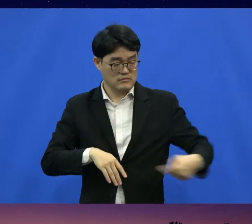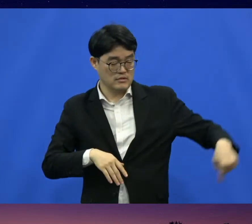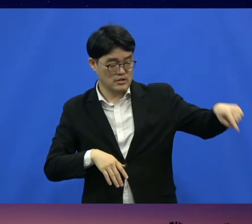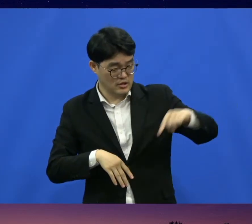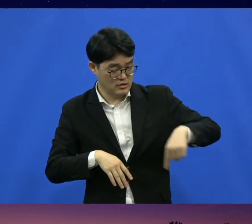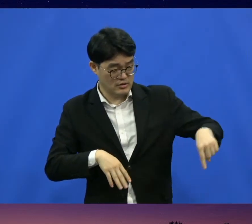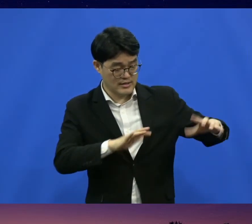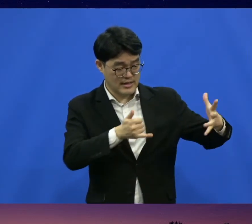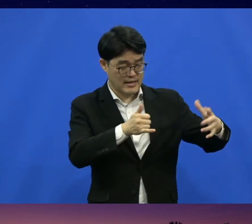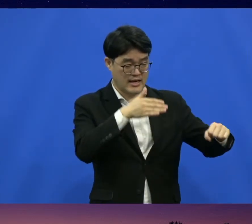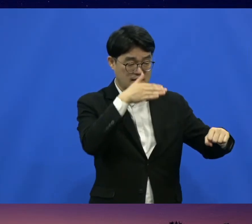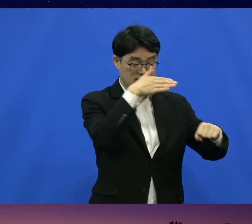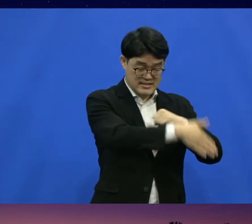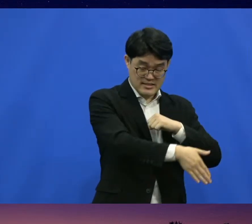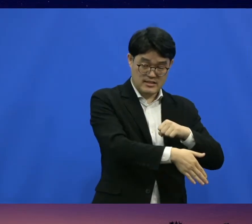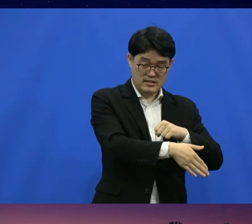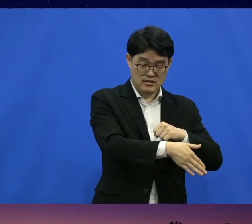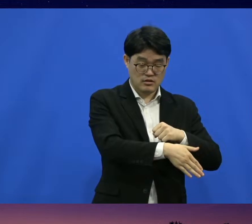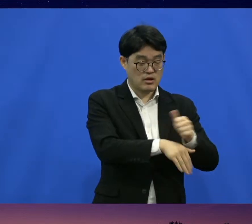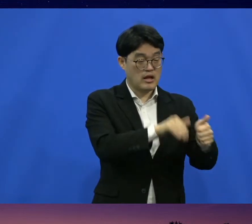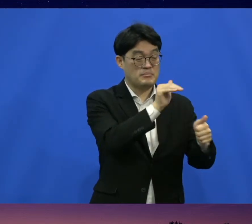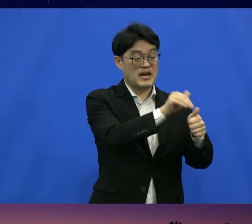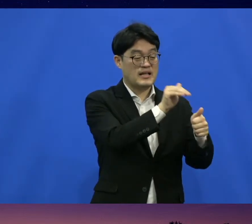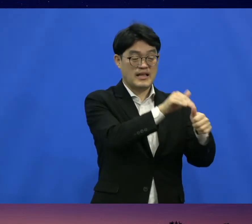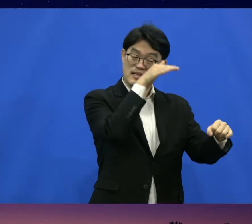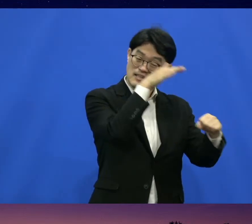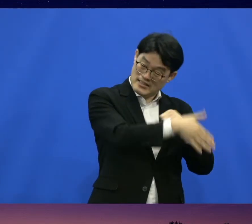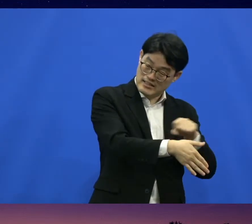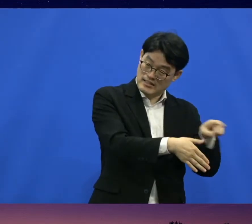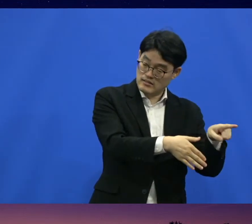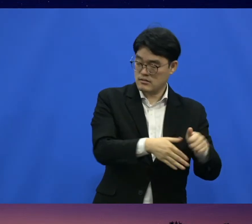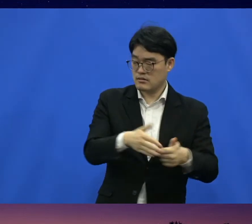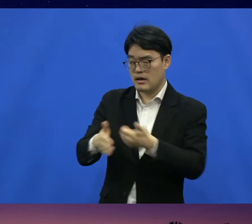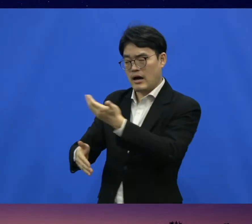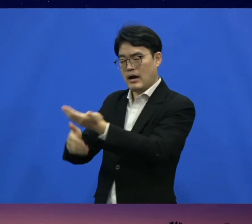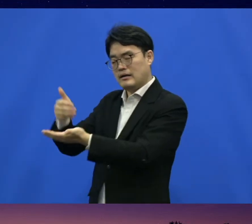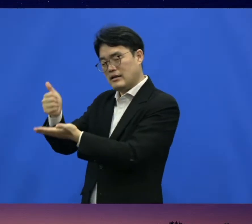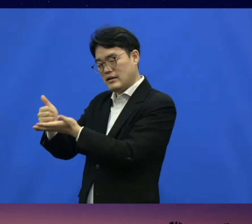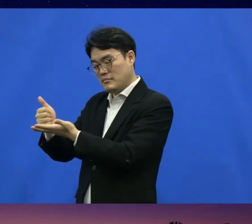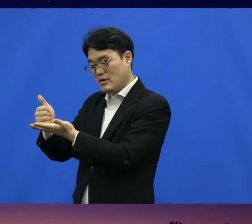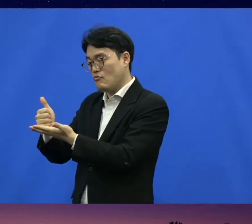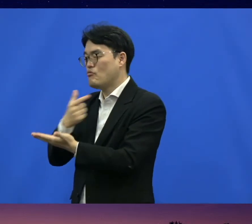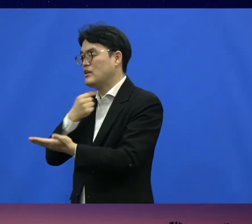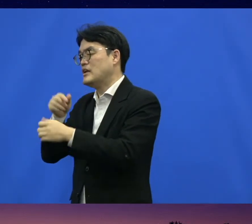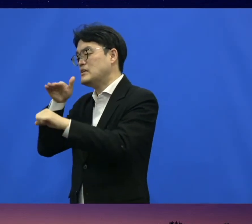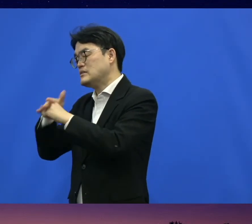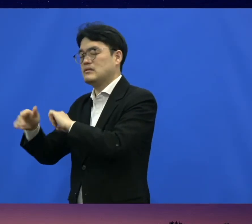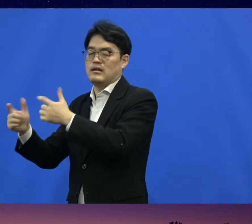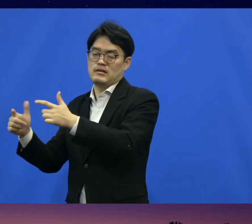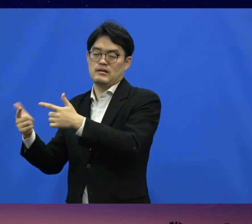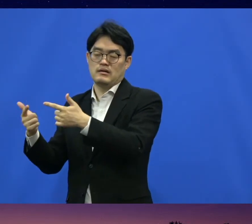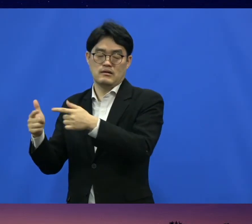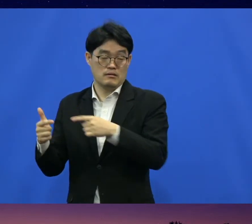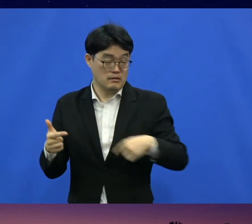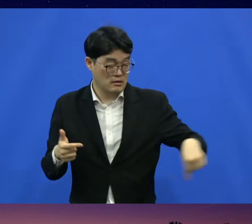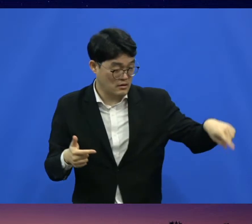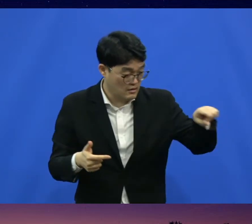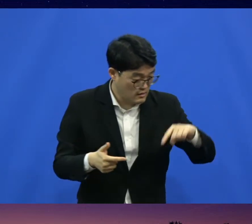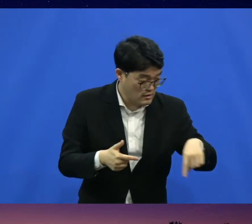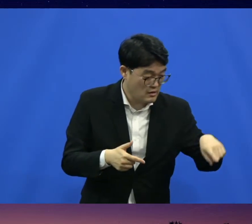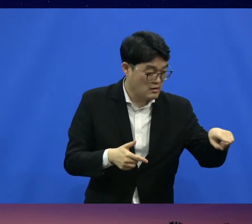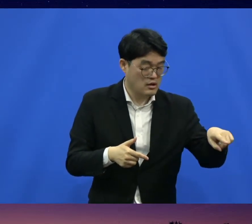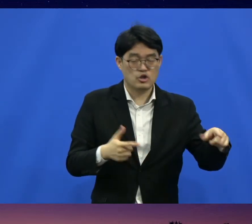가져오고 하나님이라는 그 존재의 임재를 기계적 방식으로 비인격적으로 다루는 이